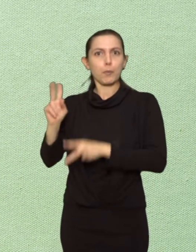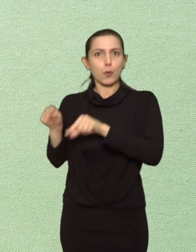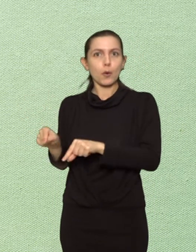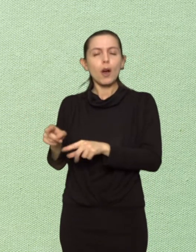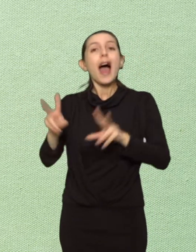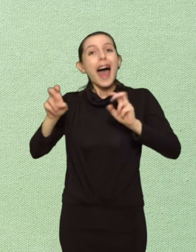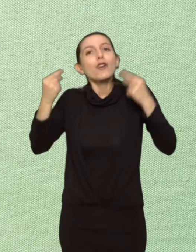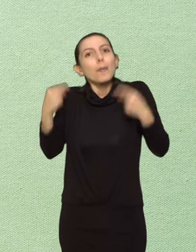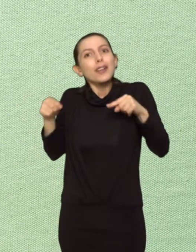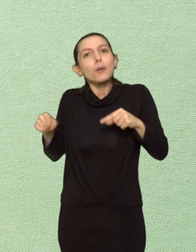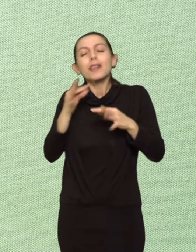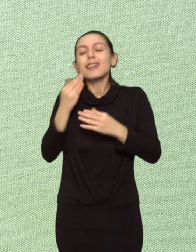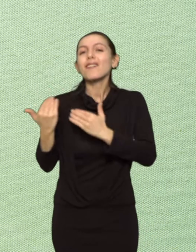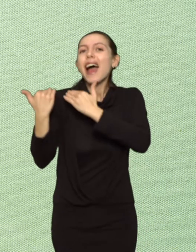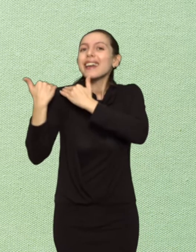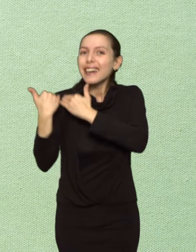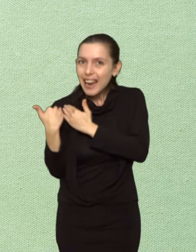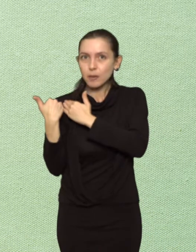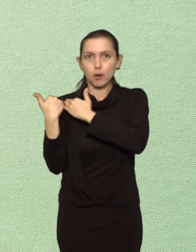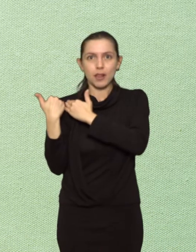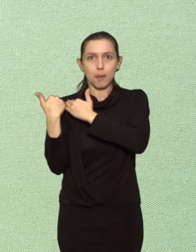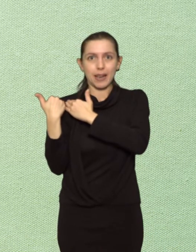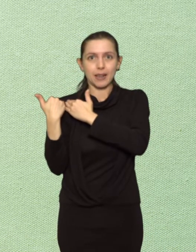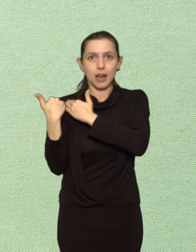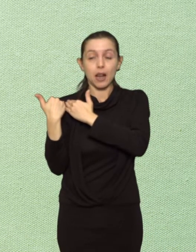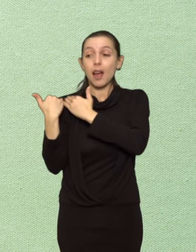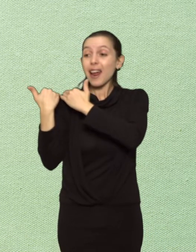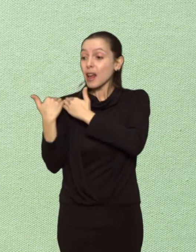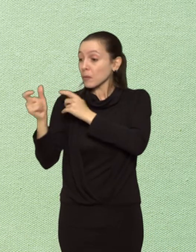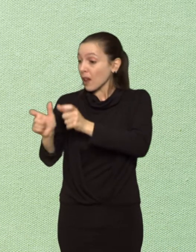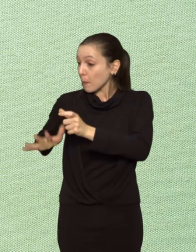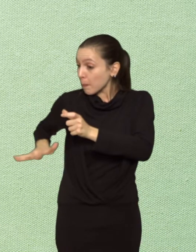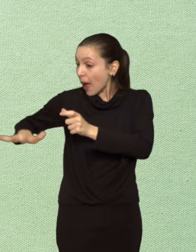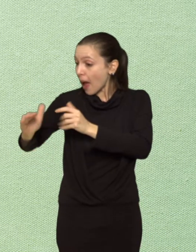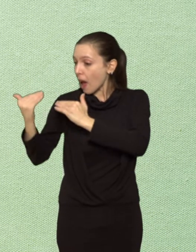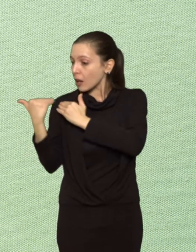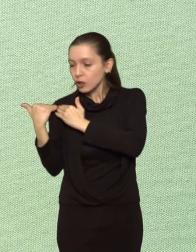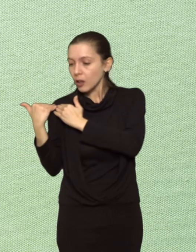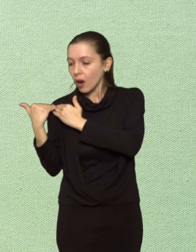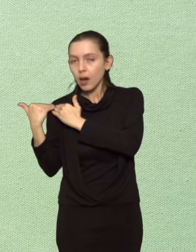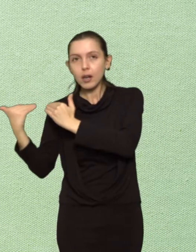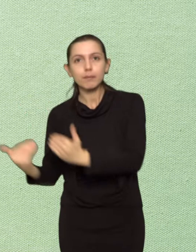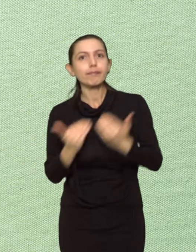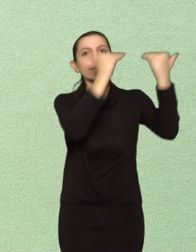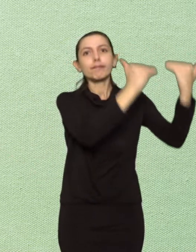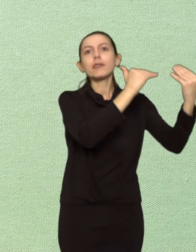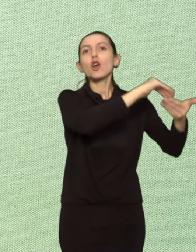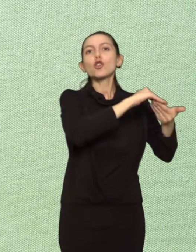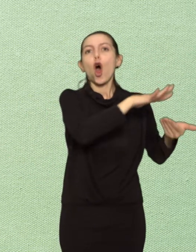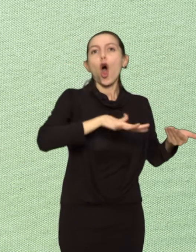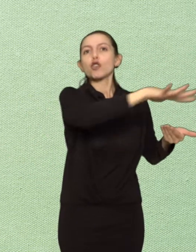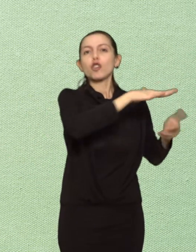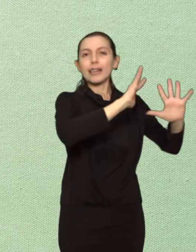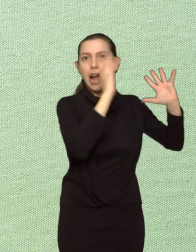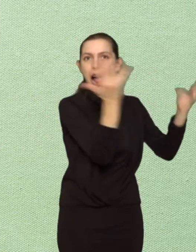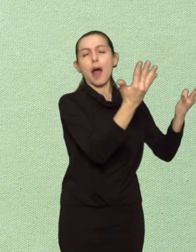è proprio questo, è la responsabilità che si trasferisce dalle persone alla società,